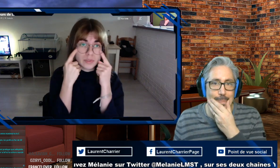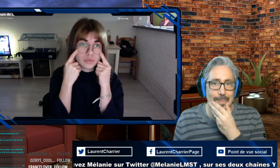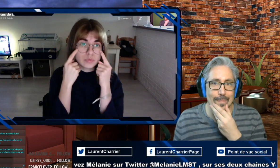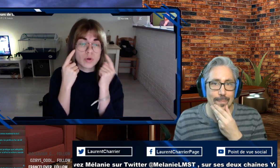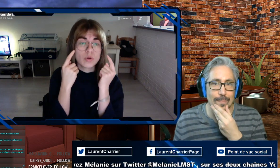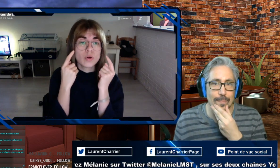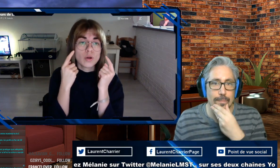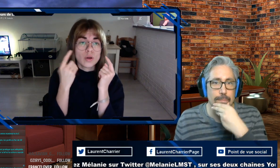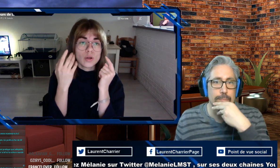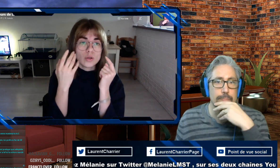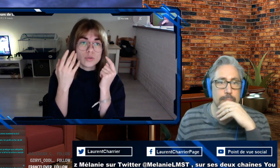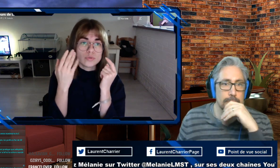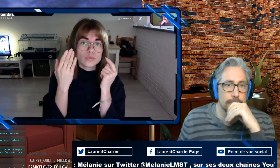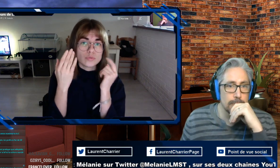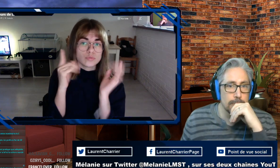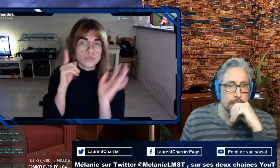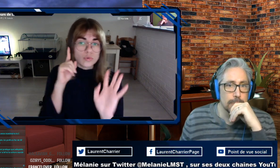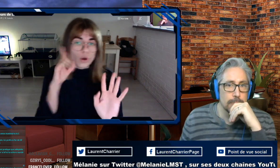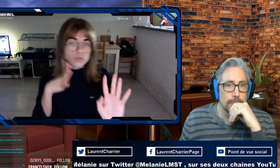yeux parce que,